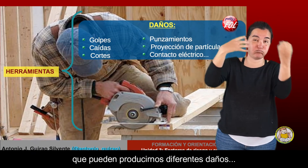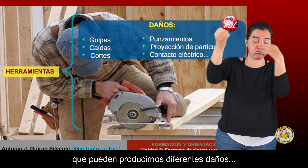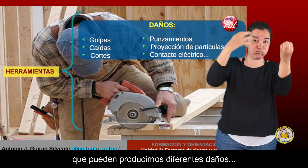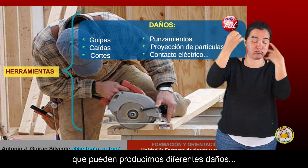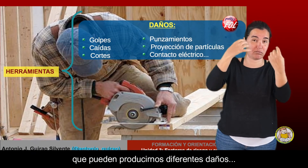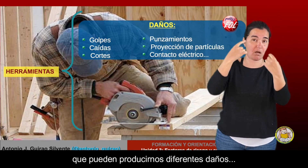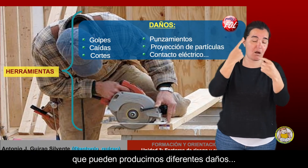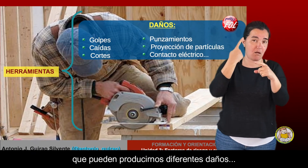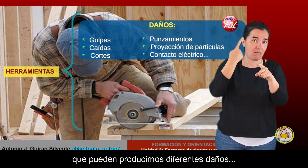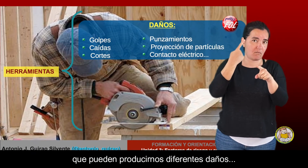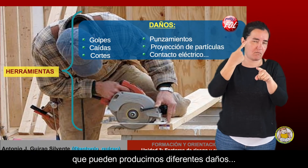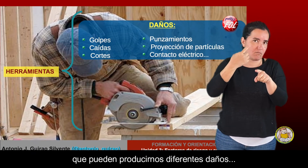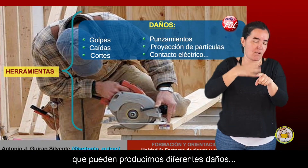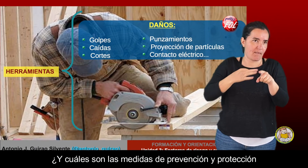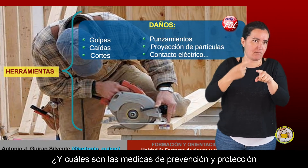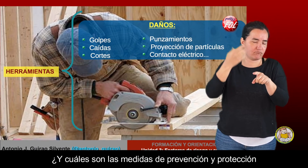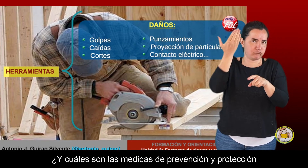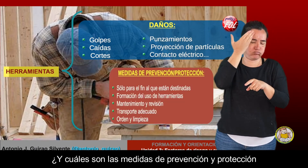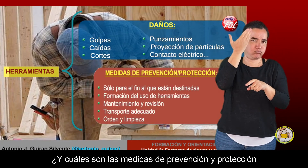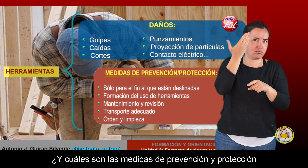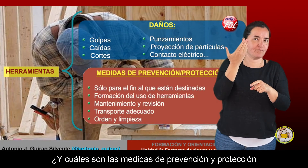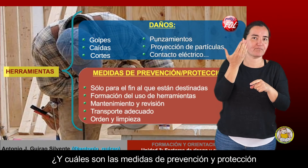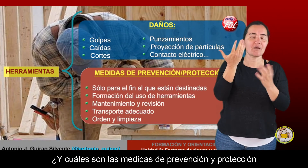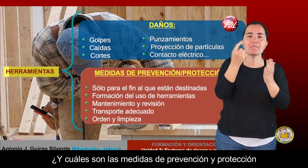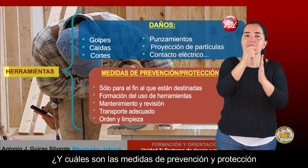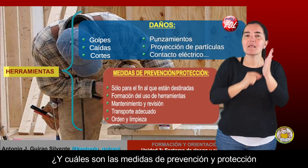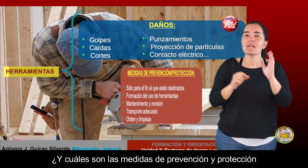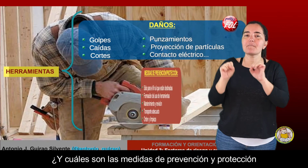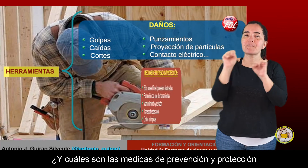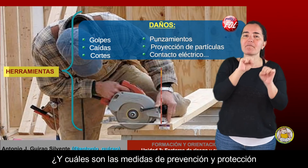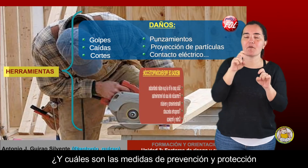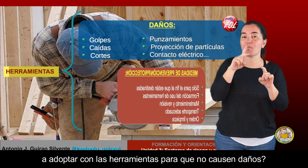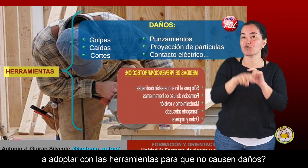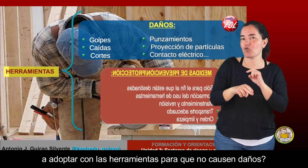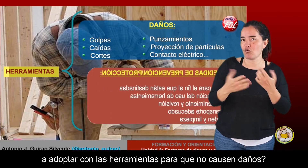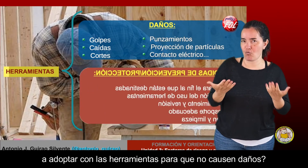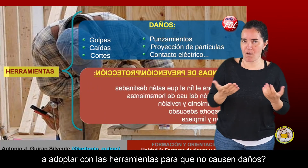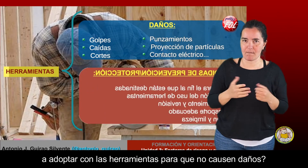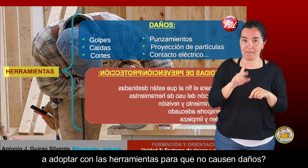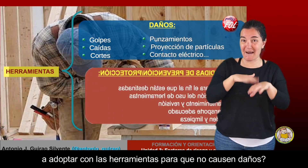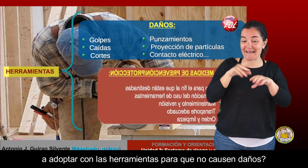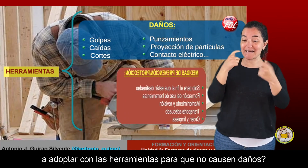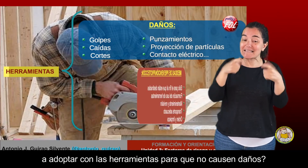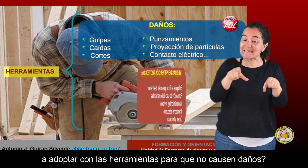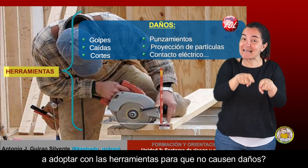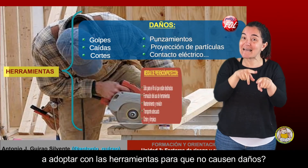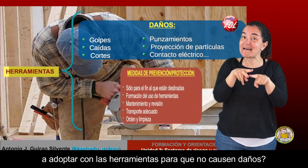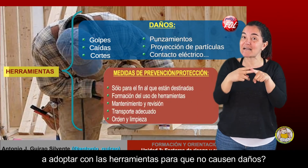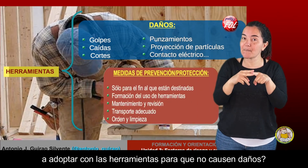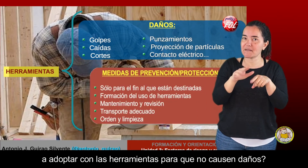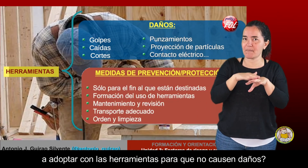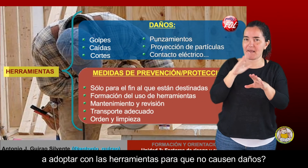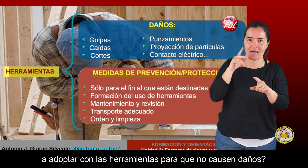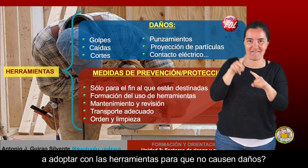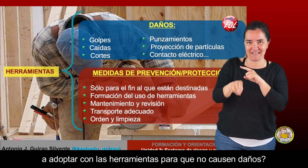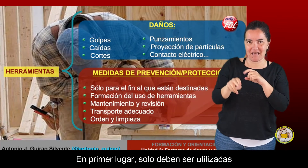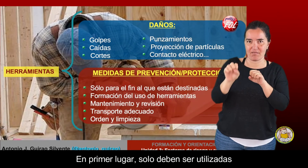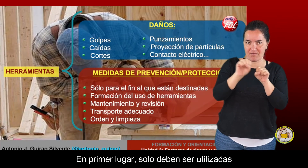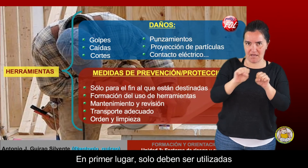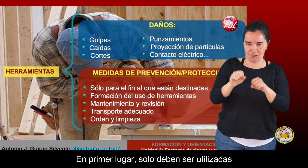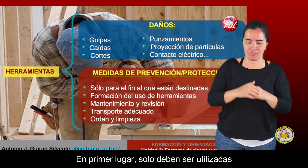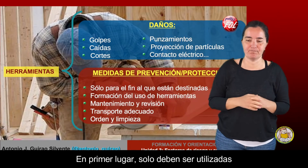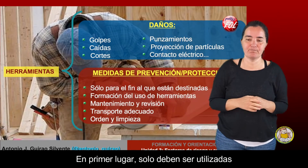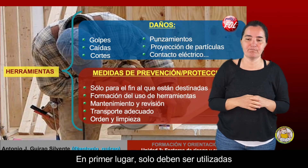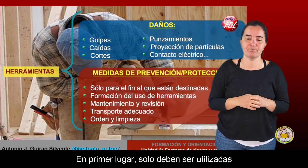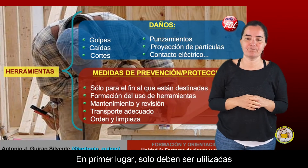pueden producirnos diferentes daños. ¿Y cuáles son las medidas de prevención y protección a adoptar con las herramientas para que no causen daños? En